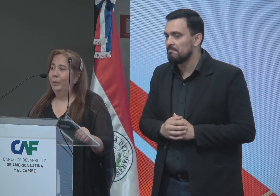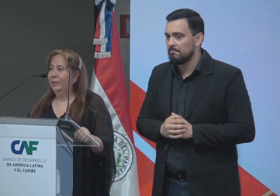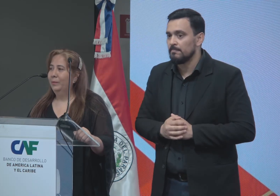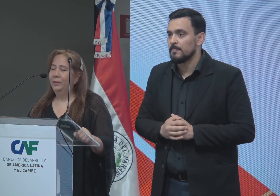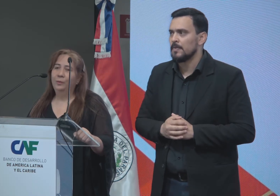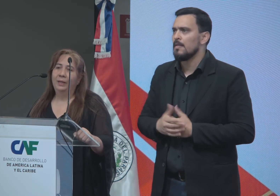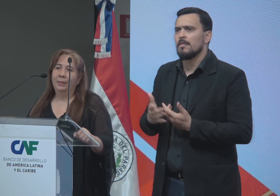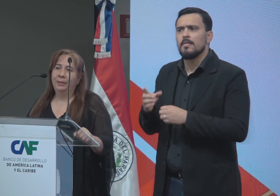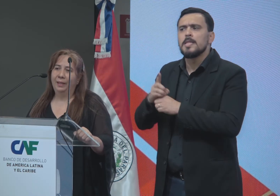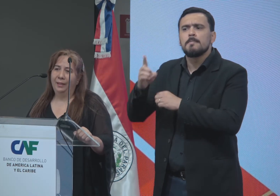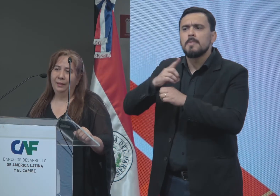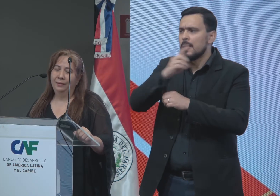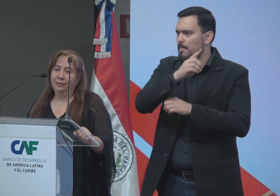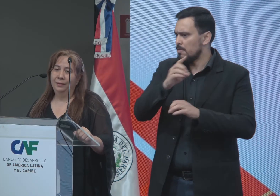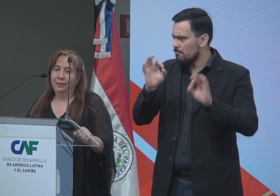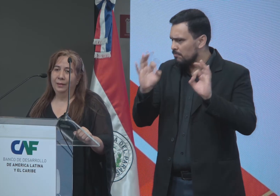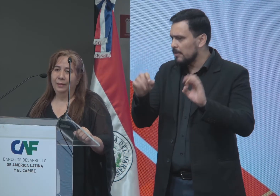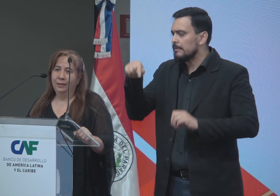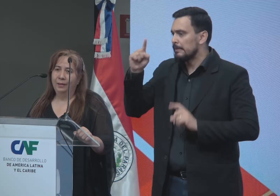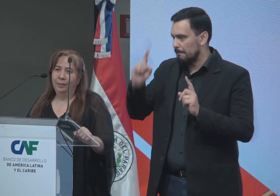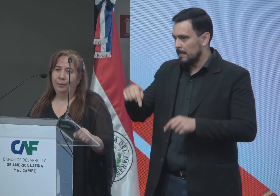los departamentos más capital,